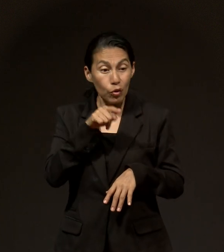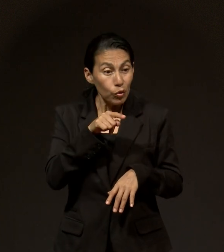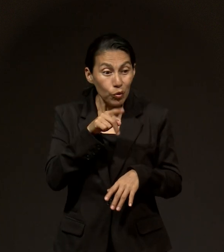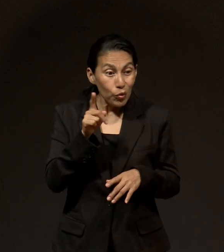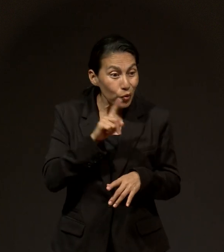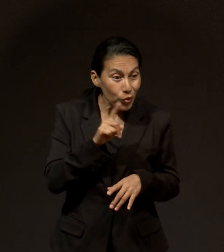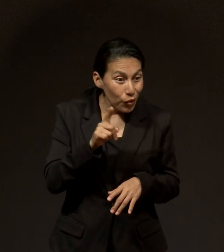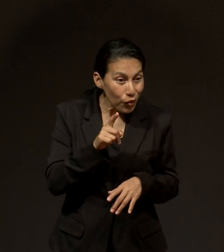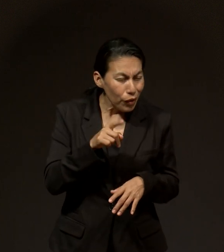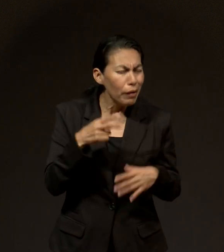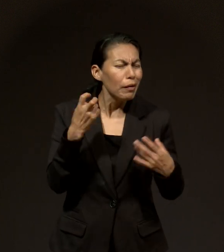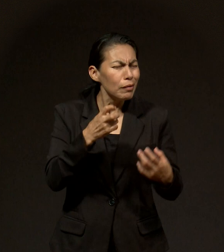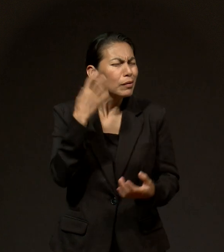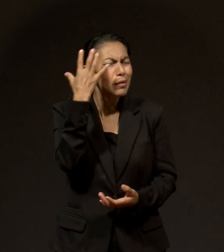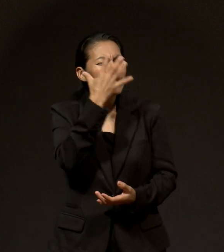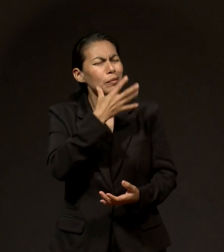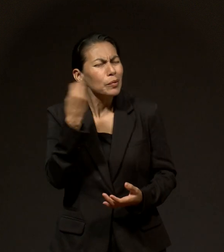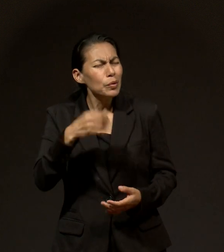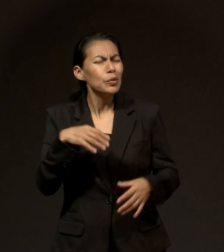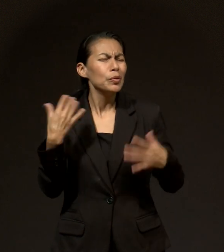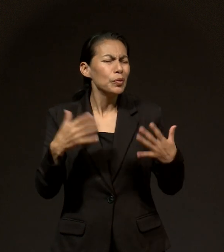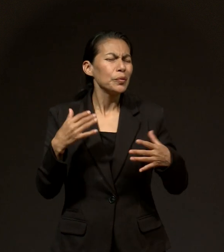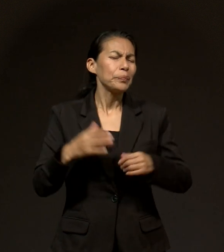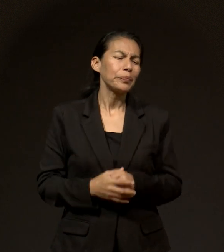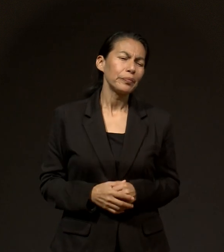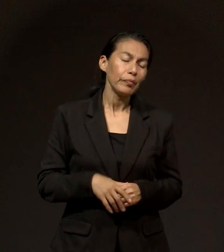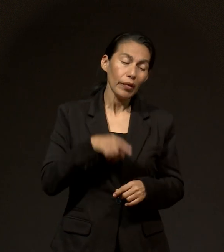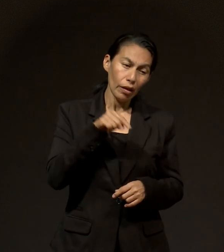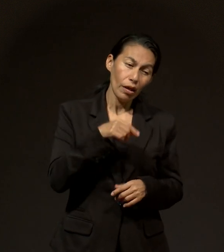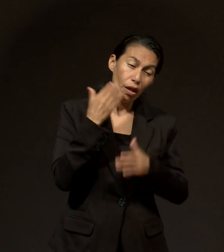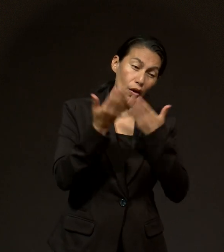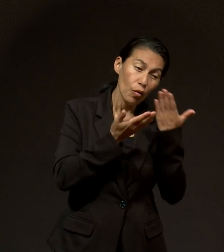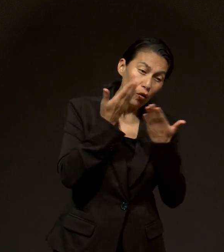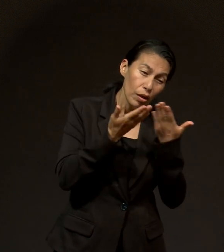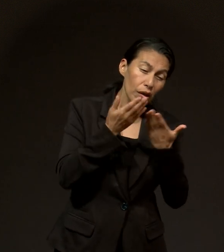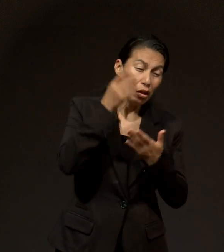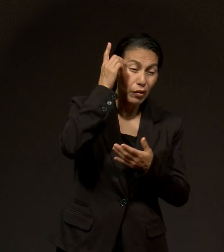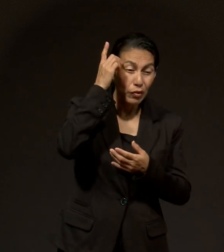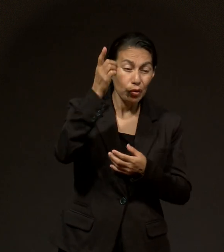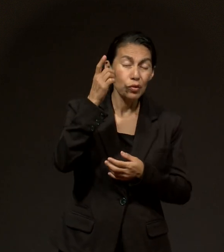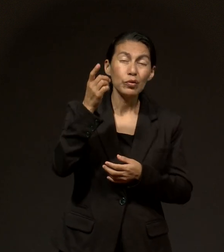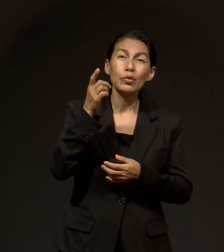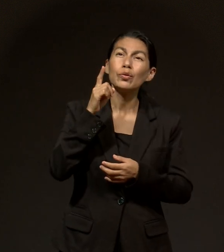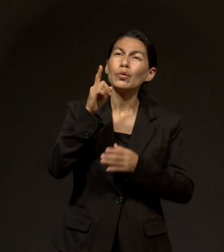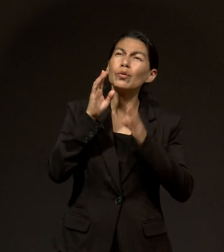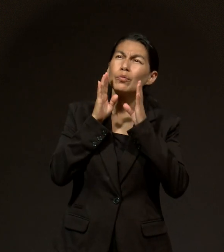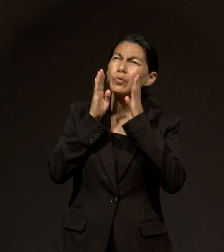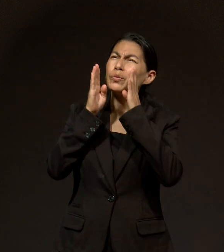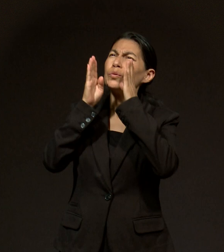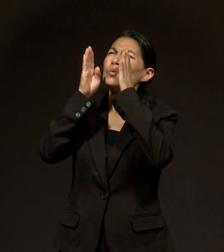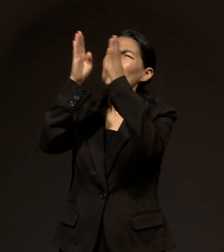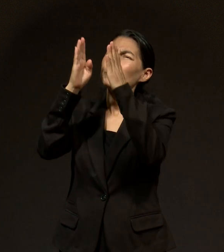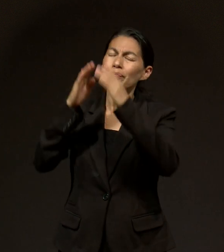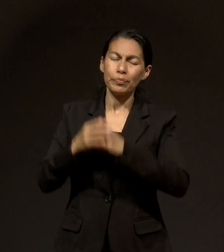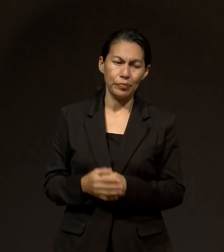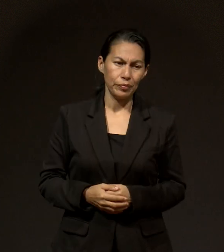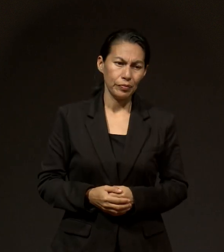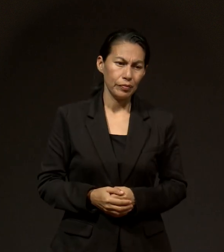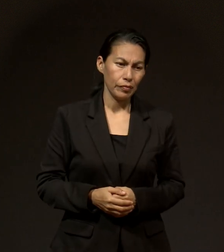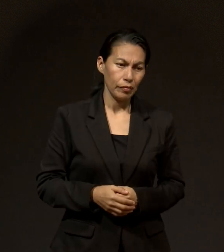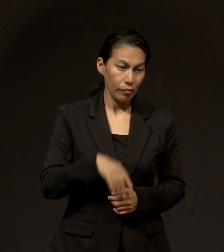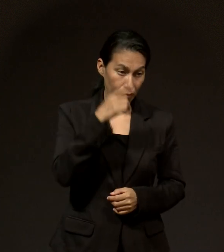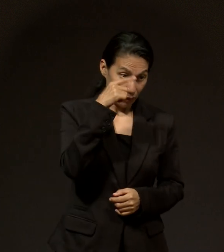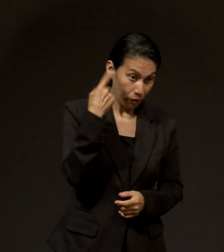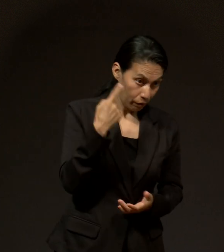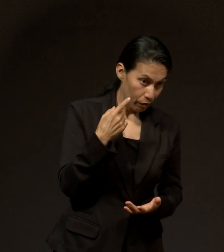vas a consagrar más a Dios. Y bueno, no ha sido fácil, ¿no? No, no ha sido fácil. Pues